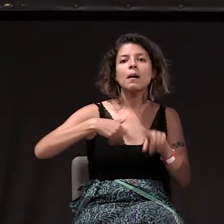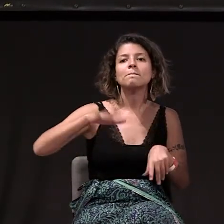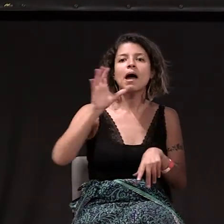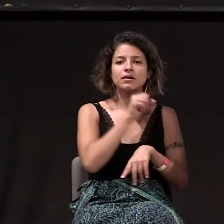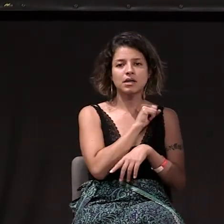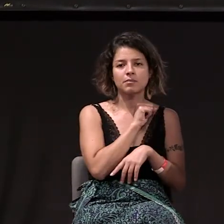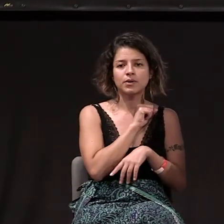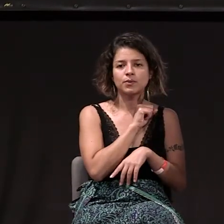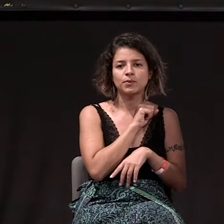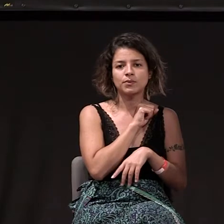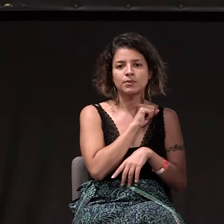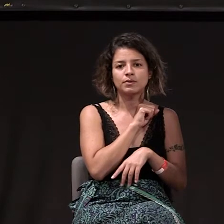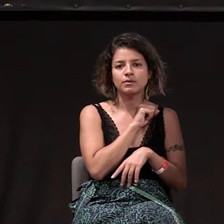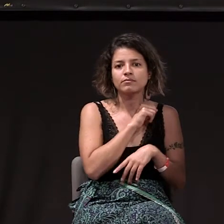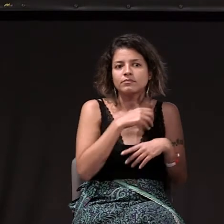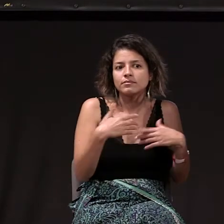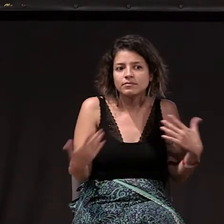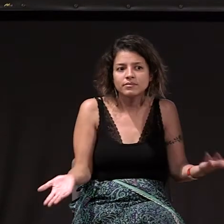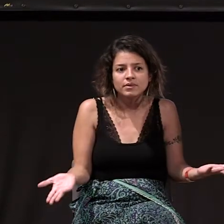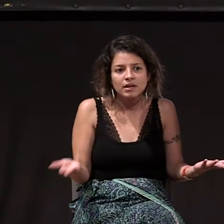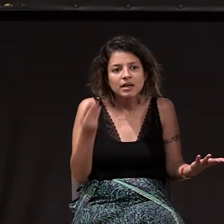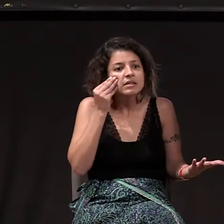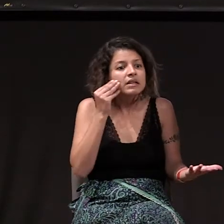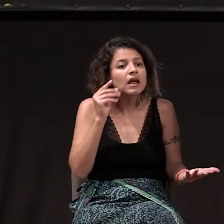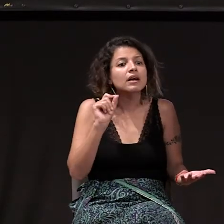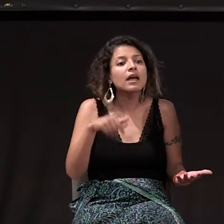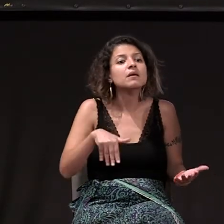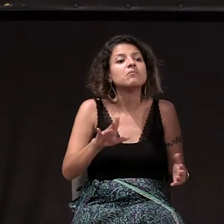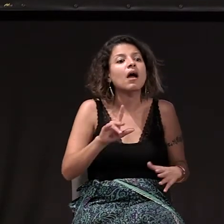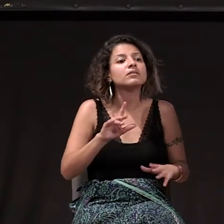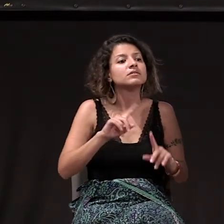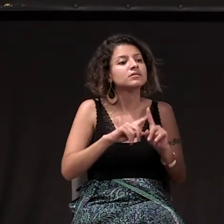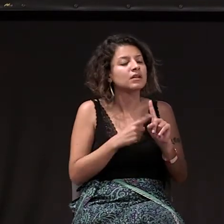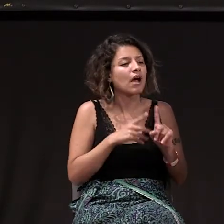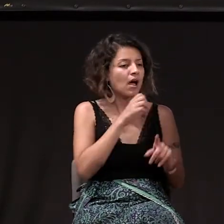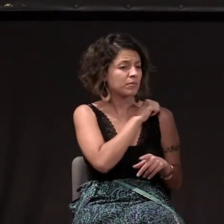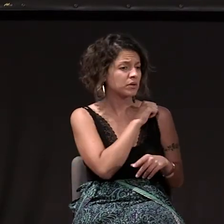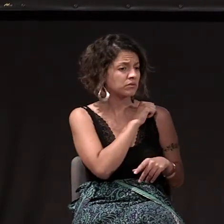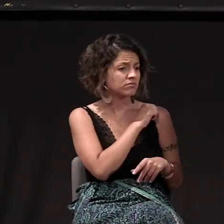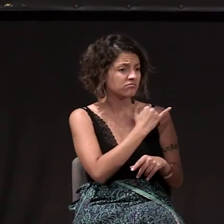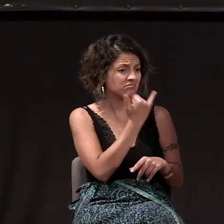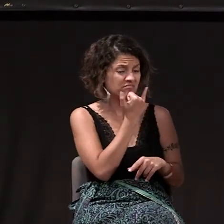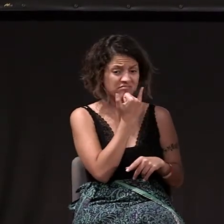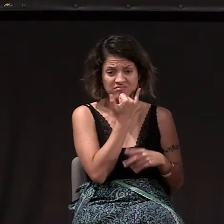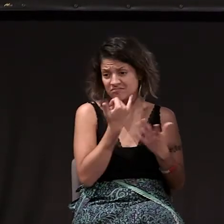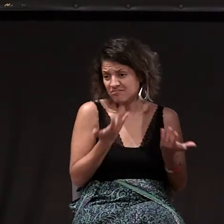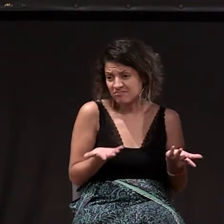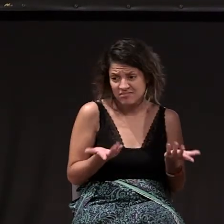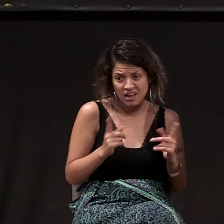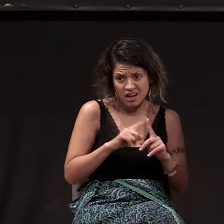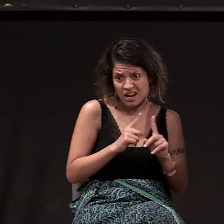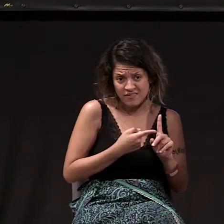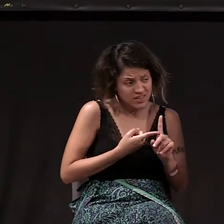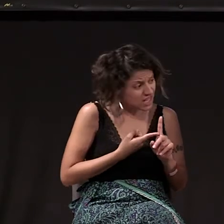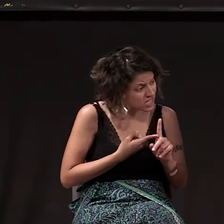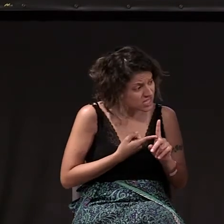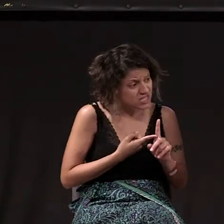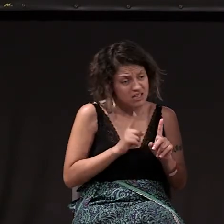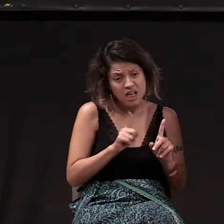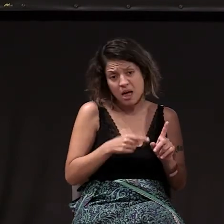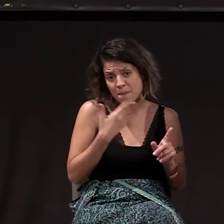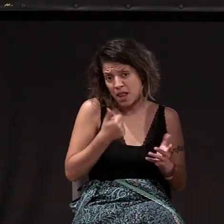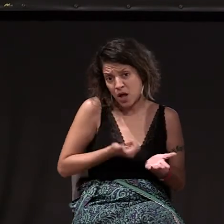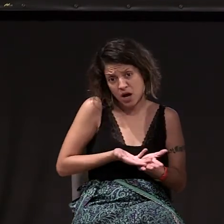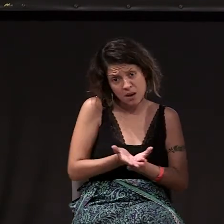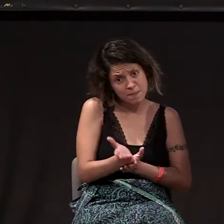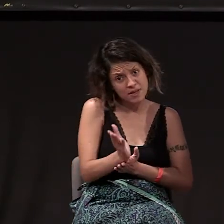todas fazendo aposta para ver quem que engravidava mais rápido, porque, para elas, a gravidez era o caminho.